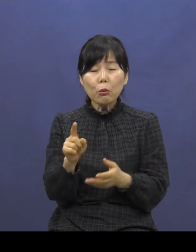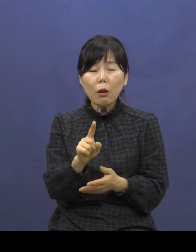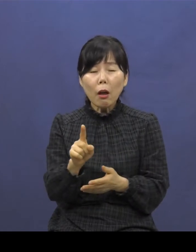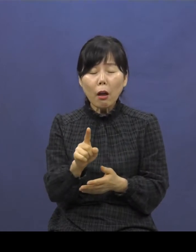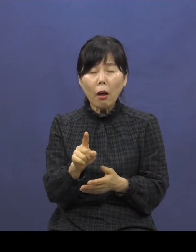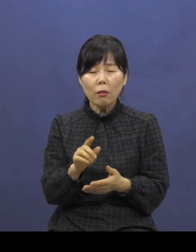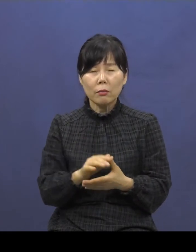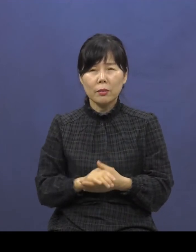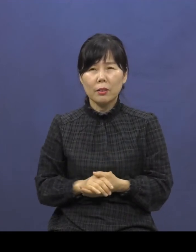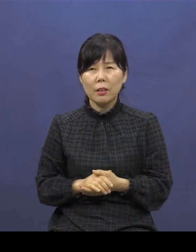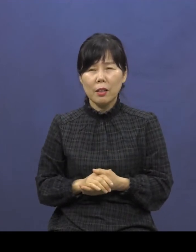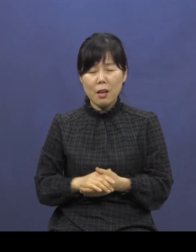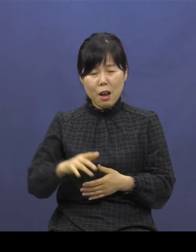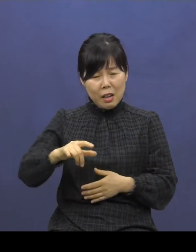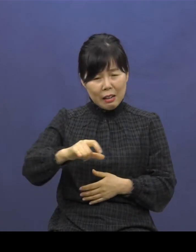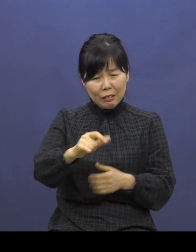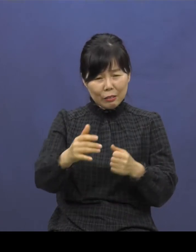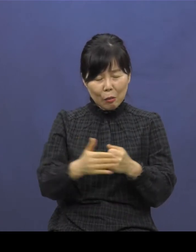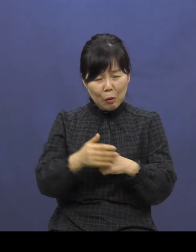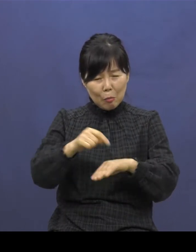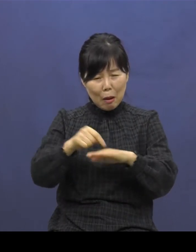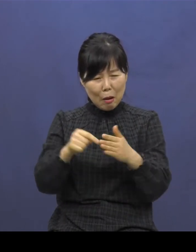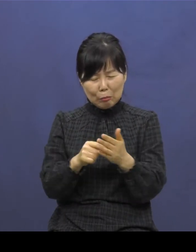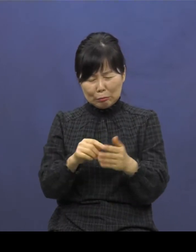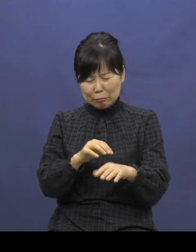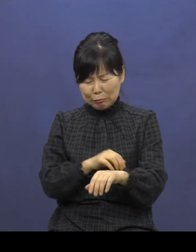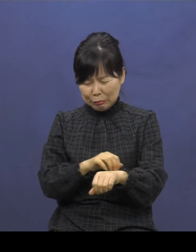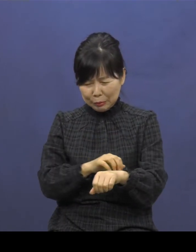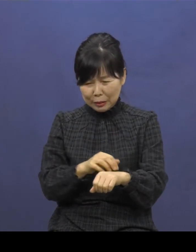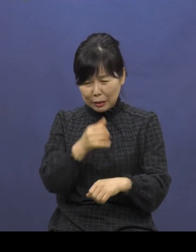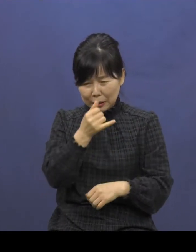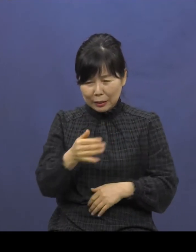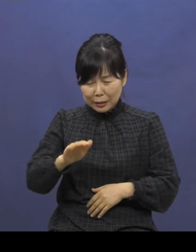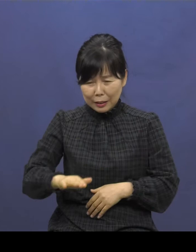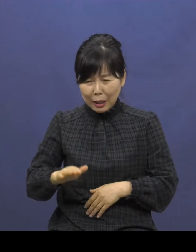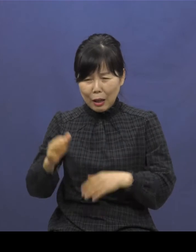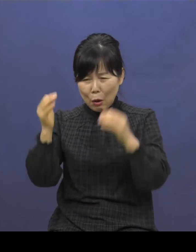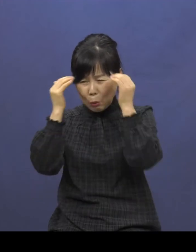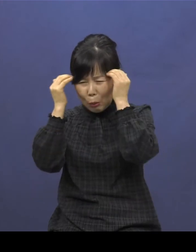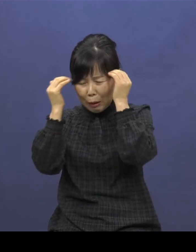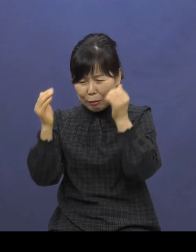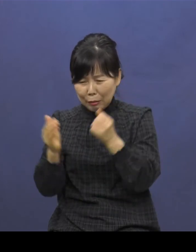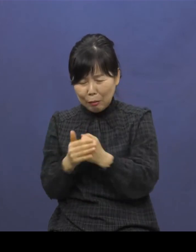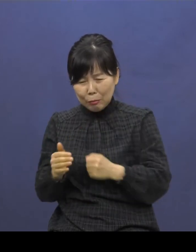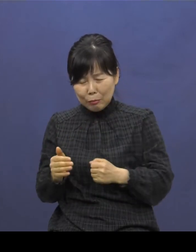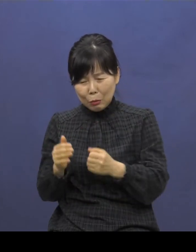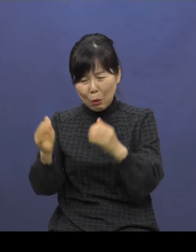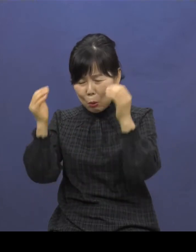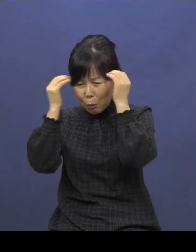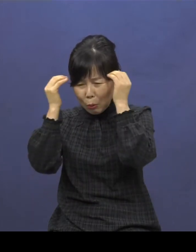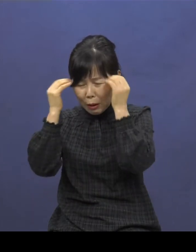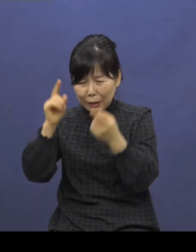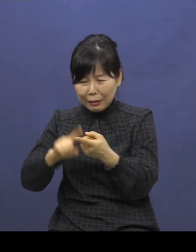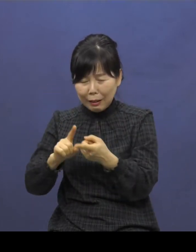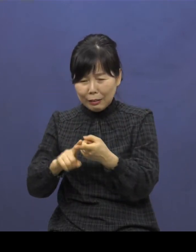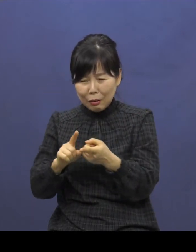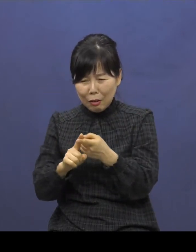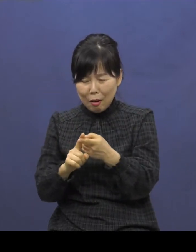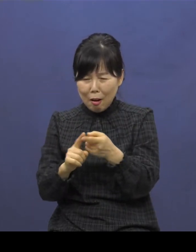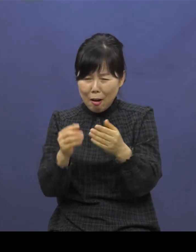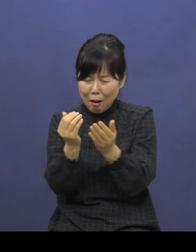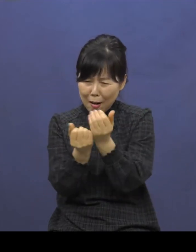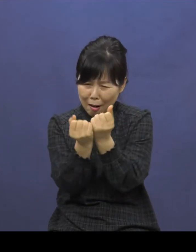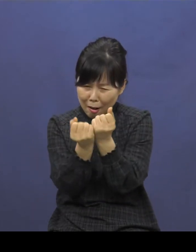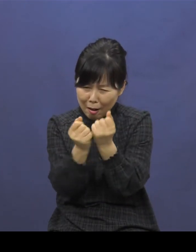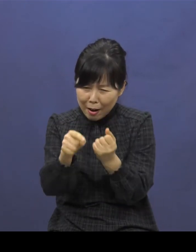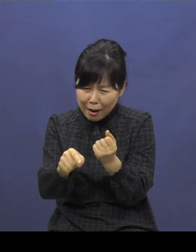말이냐, 코로나19 때문에 복잡해 죽겠는데 유 목사님은 또 왜 오늘 고난 가지고 더 우리를 복잡하게 하느냐, 이 고난이